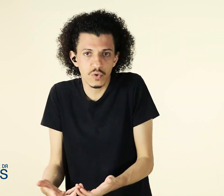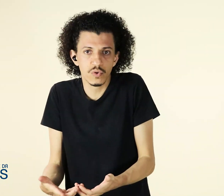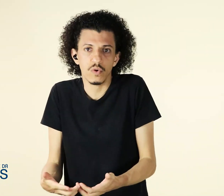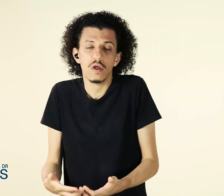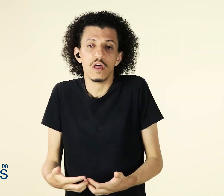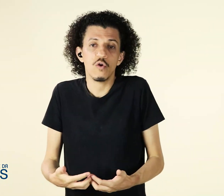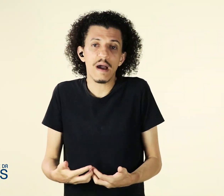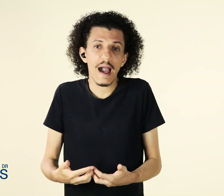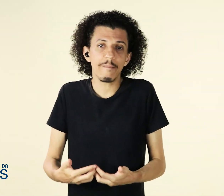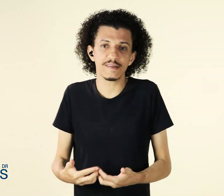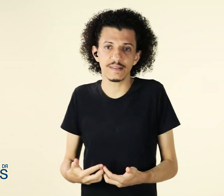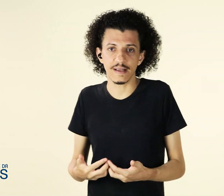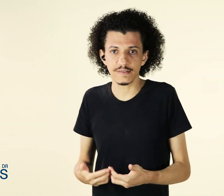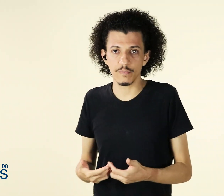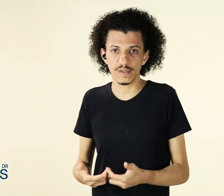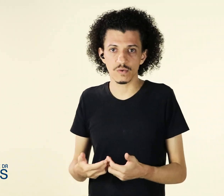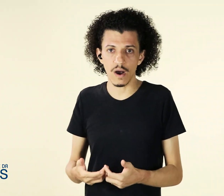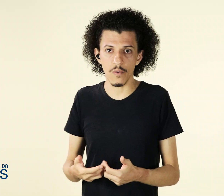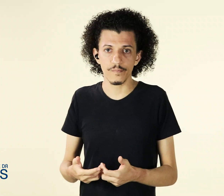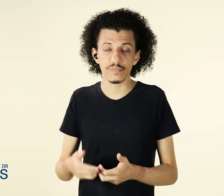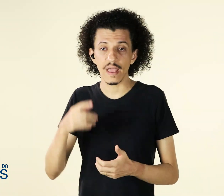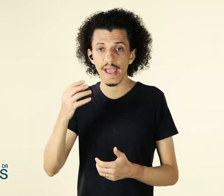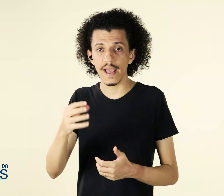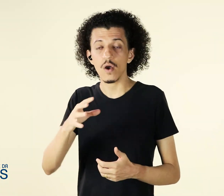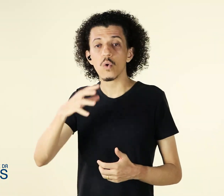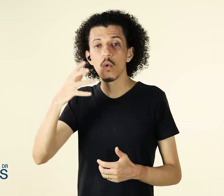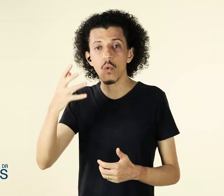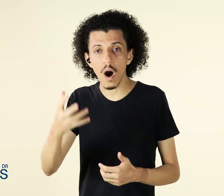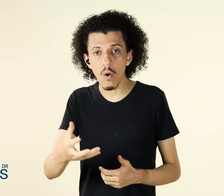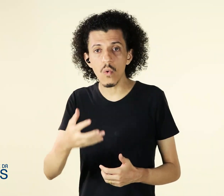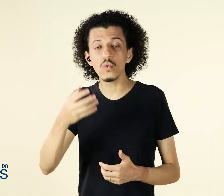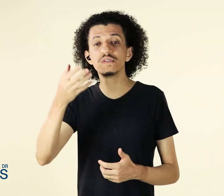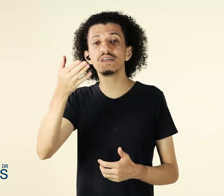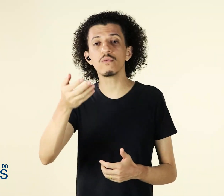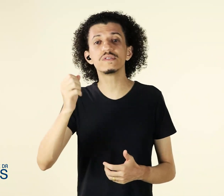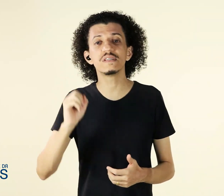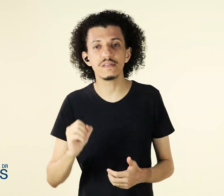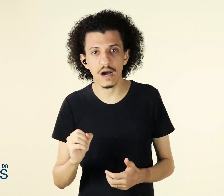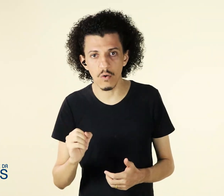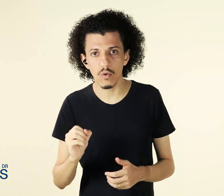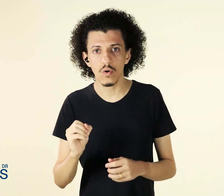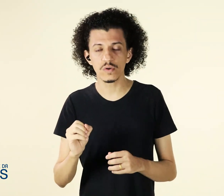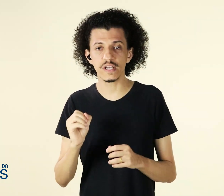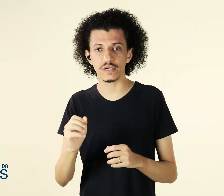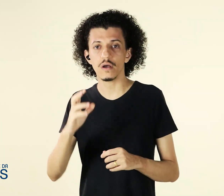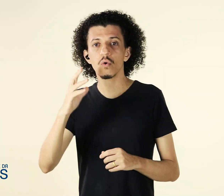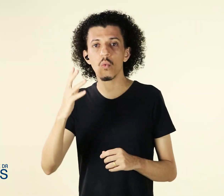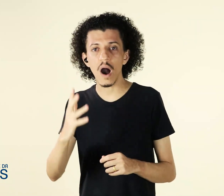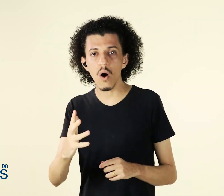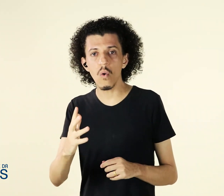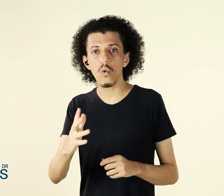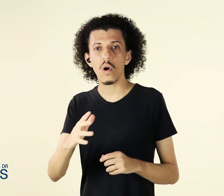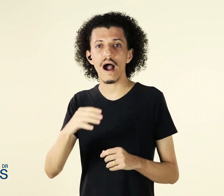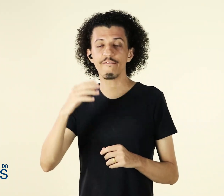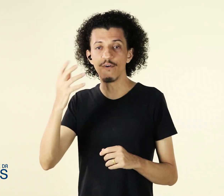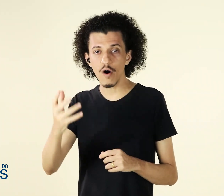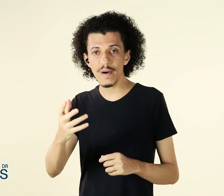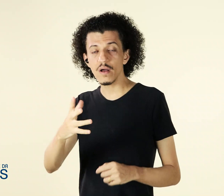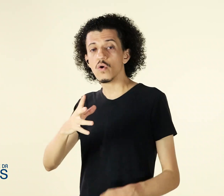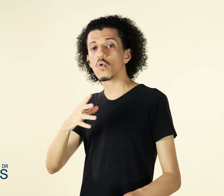surdo numa apresentação pessoal é qual o seu sinal, ou seja, qual a forma